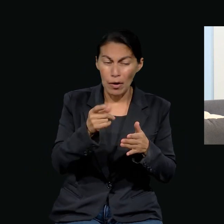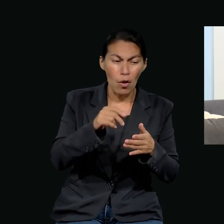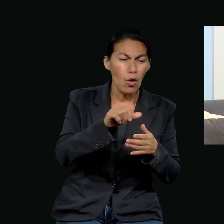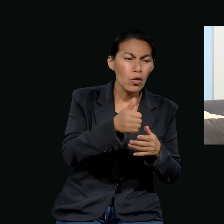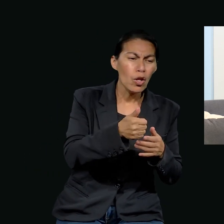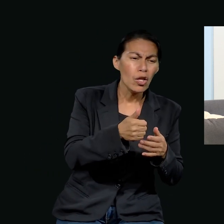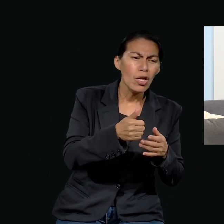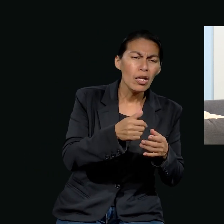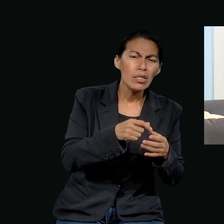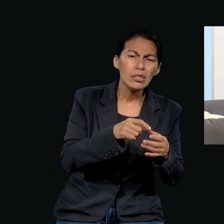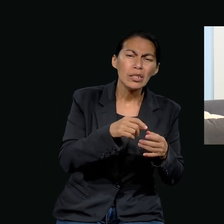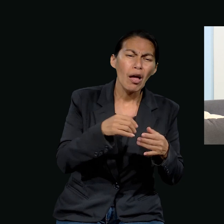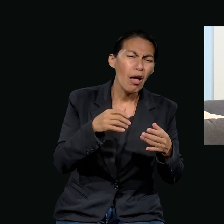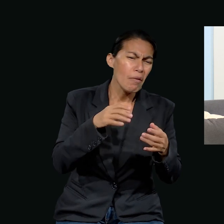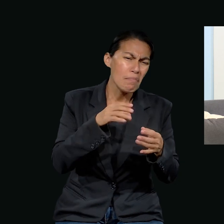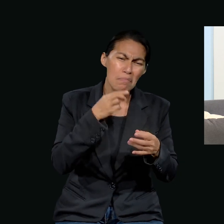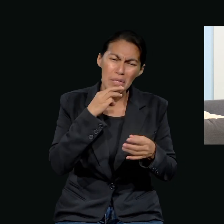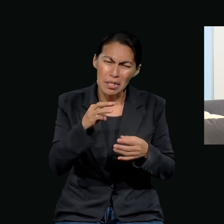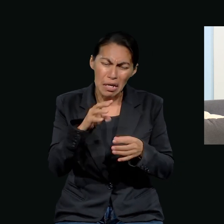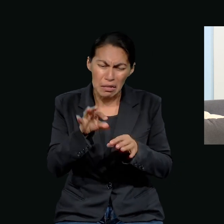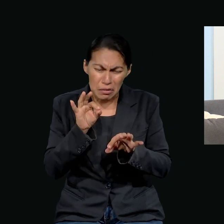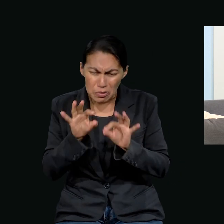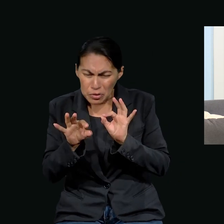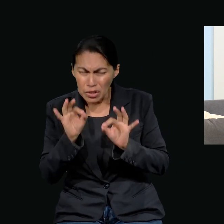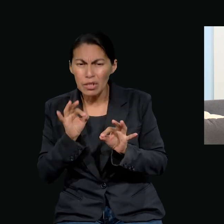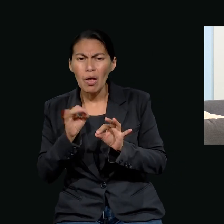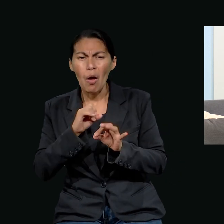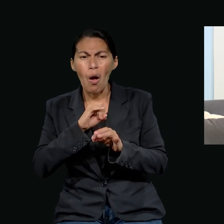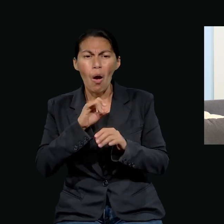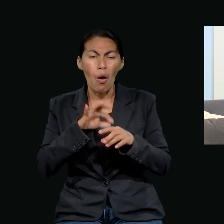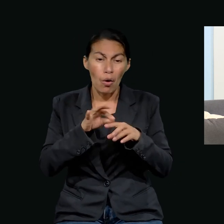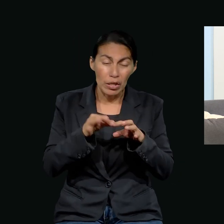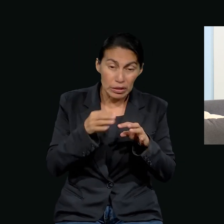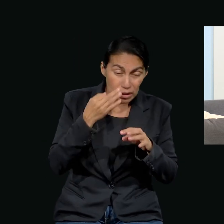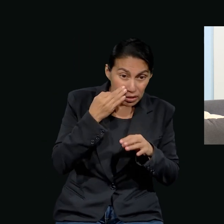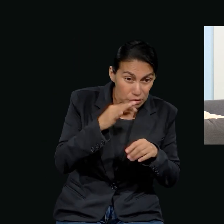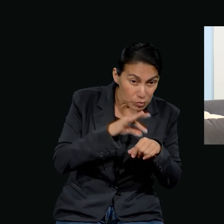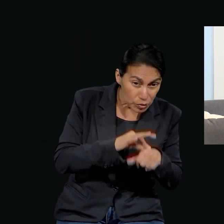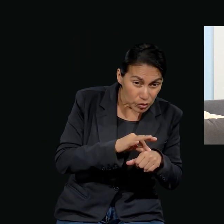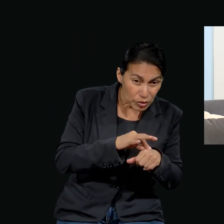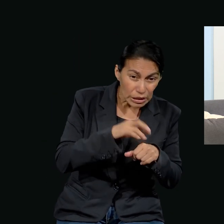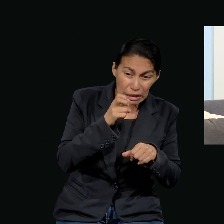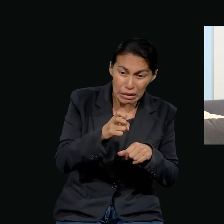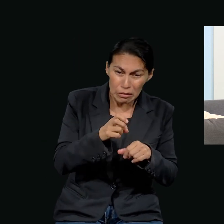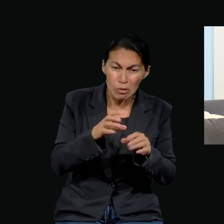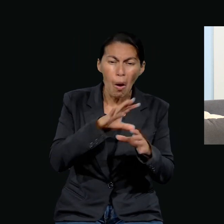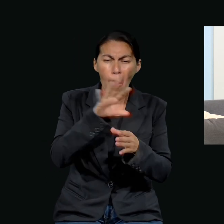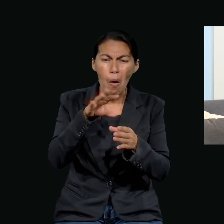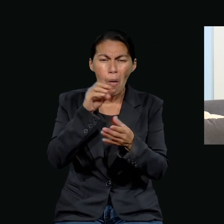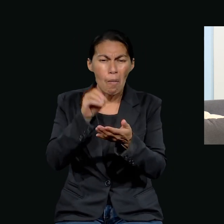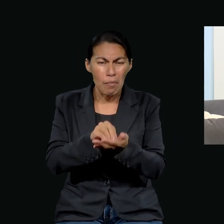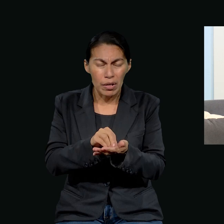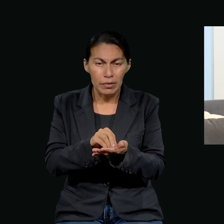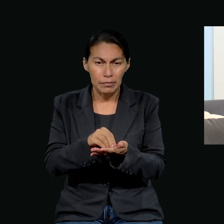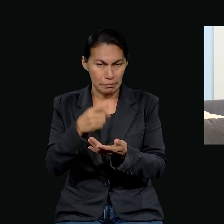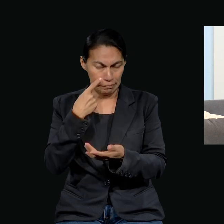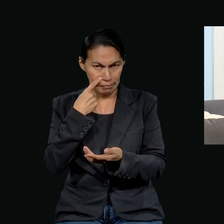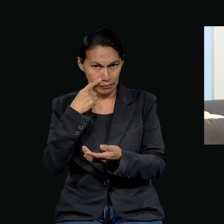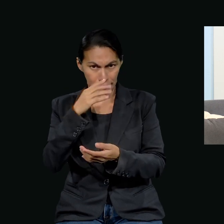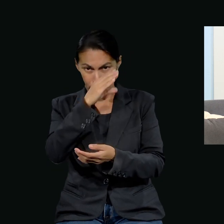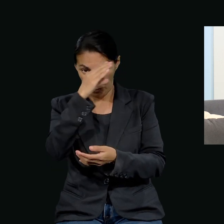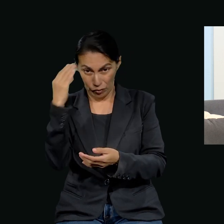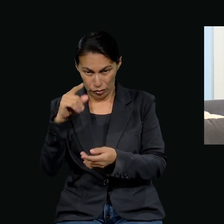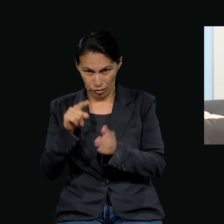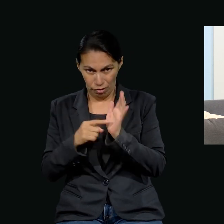y otros más mensajes selectos, unos cuantos que teníamos íntegros, solo manchados de arena. Y hay una foto que yo tengo allí